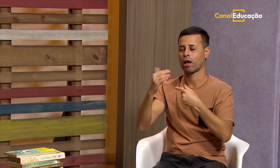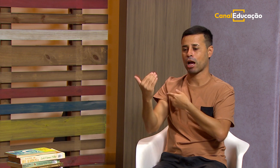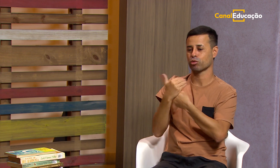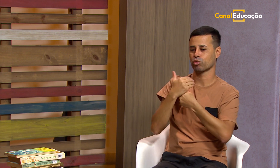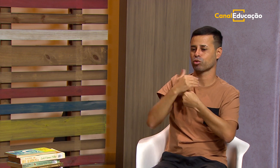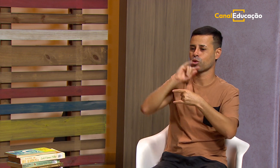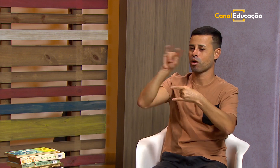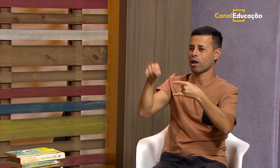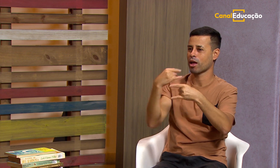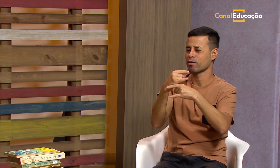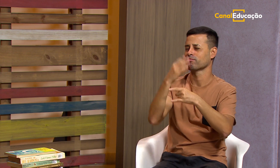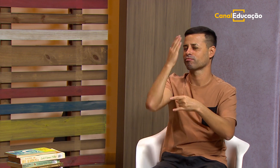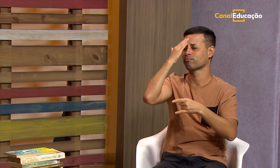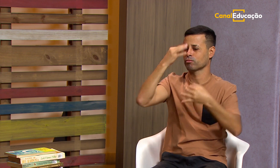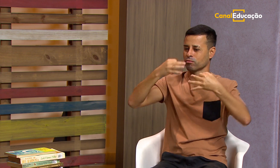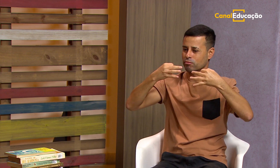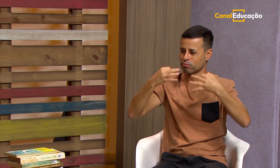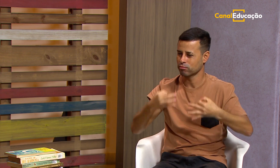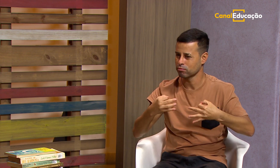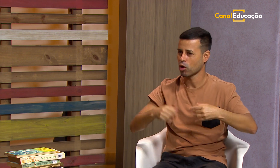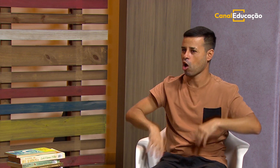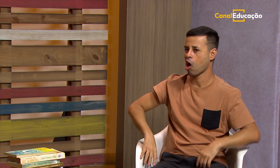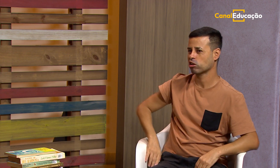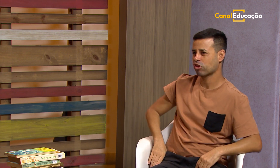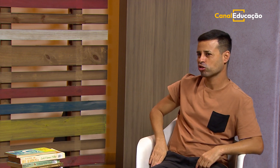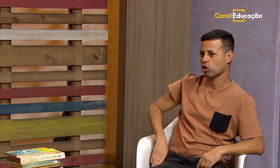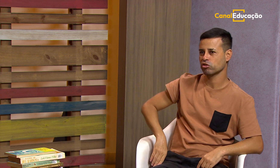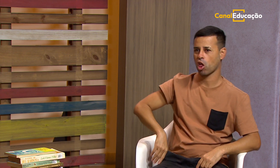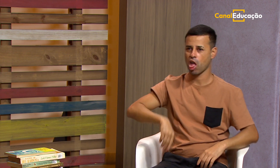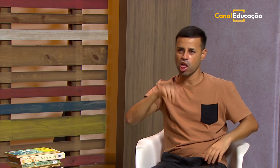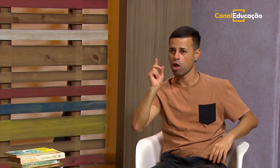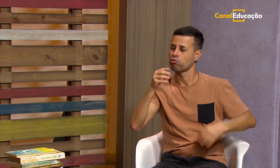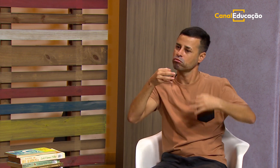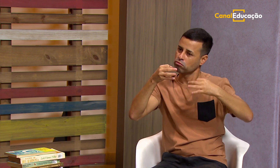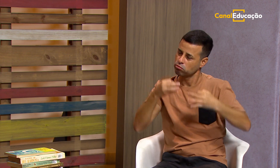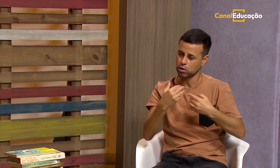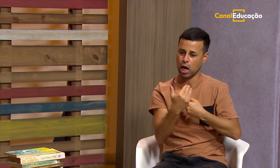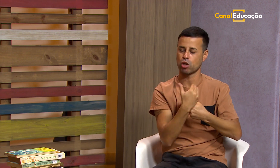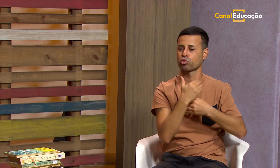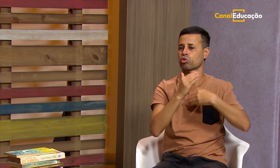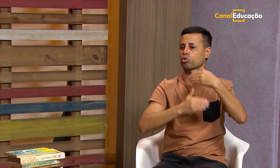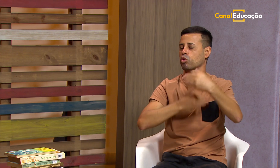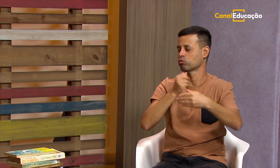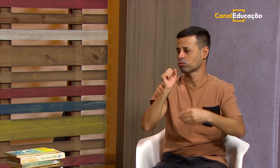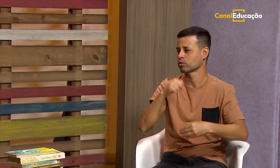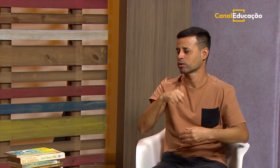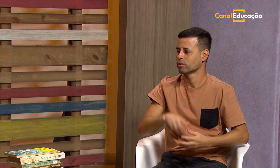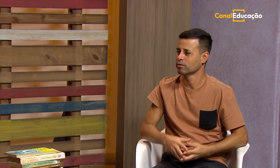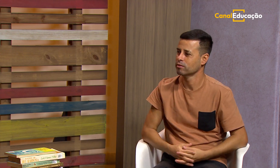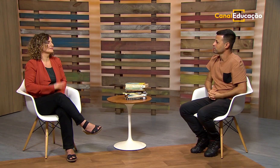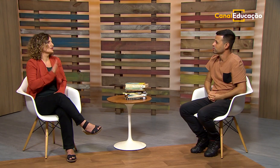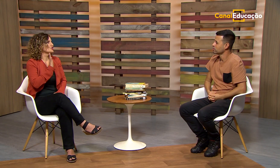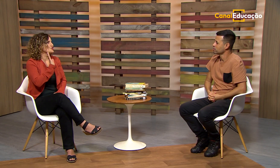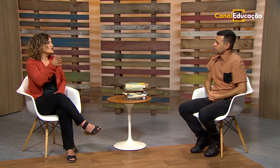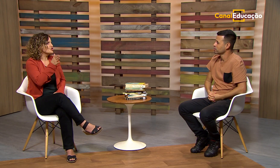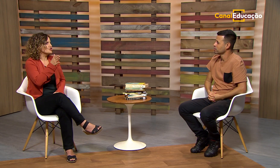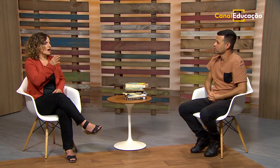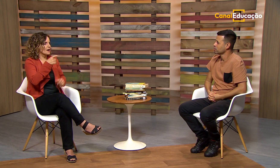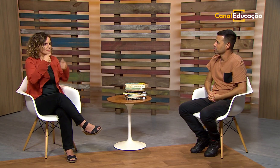da tradução e interpretação em Libras. Foi fundamental para saber como me comportar durante as lives. Durante as